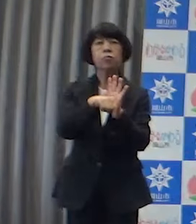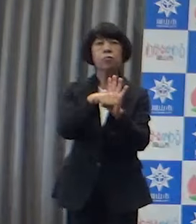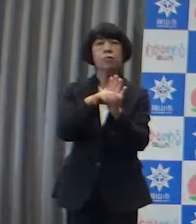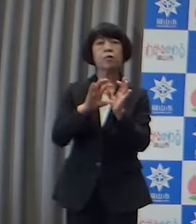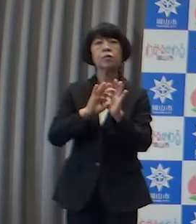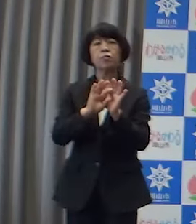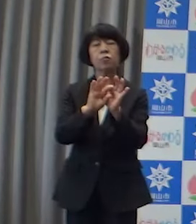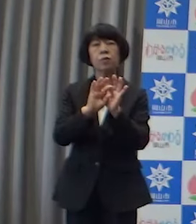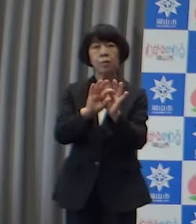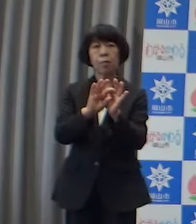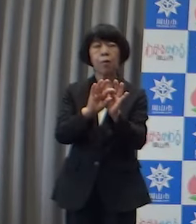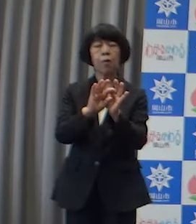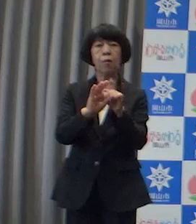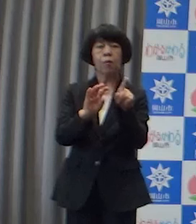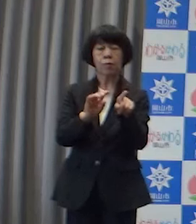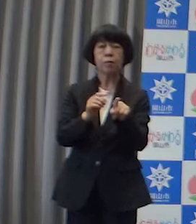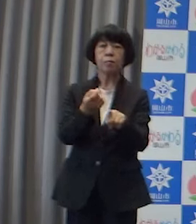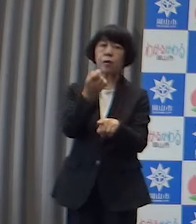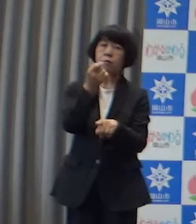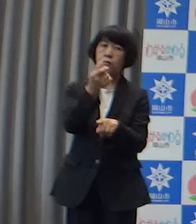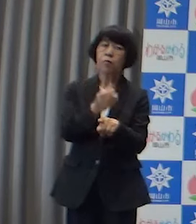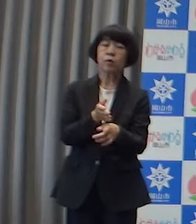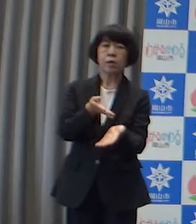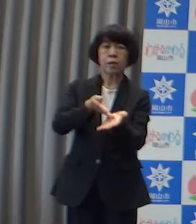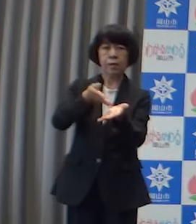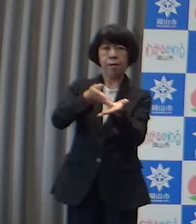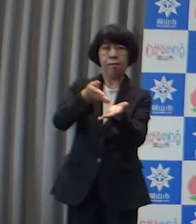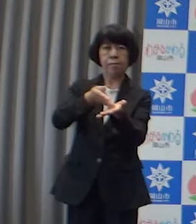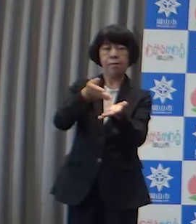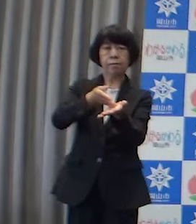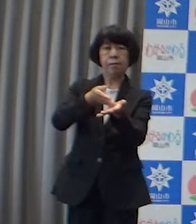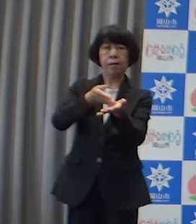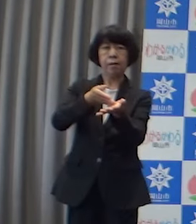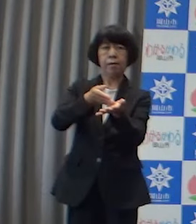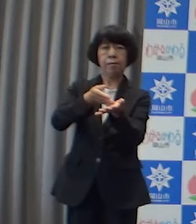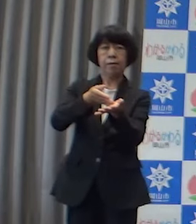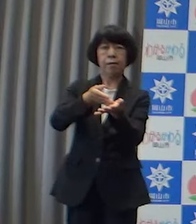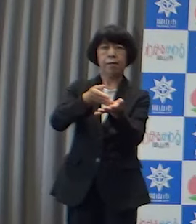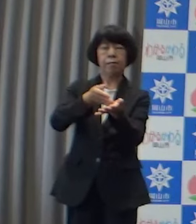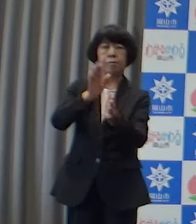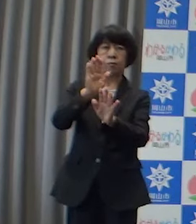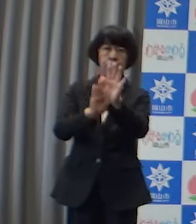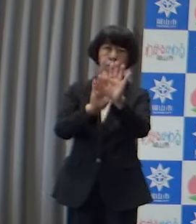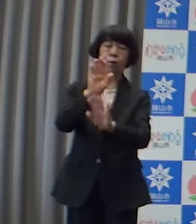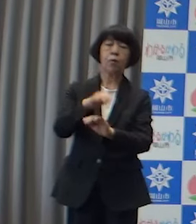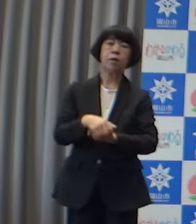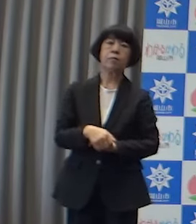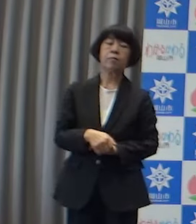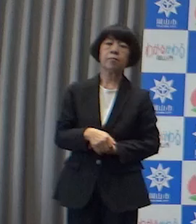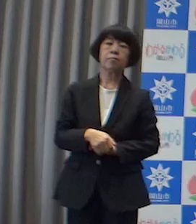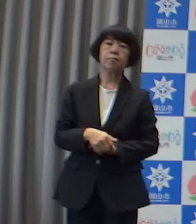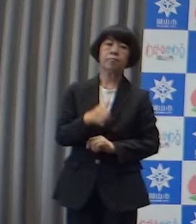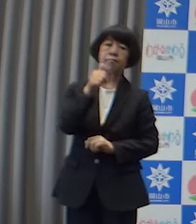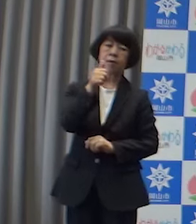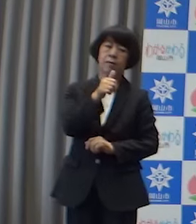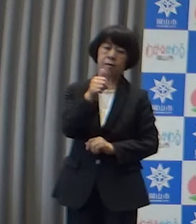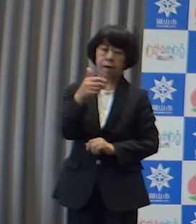たいことは少し申し上げたところであります。ただ